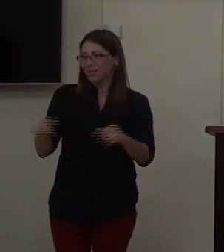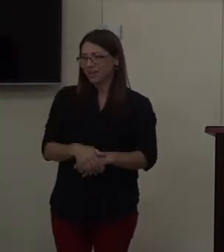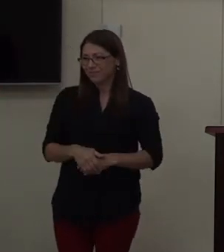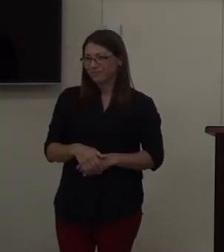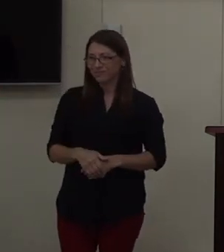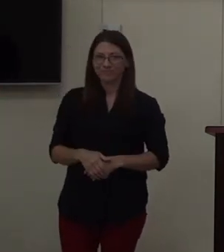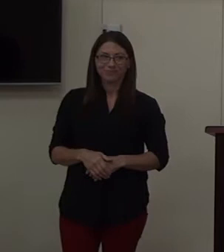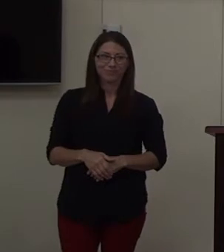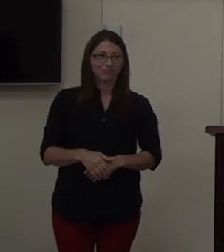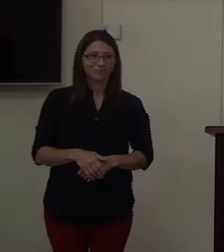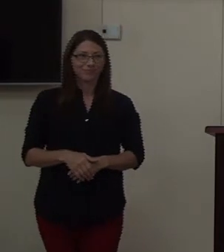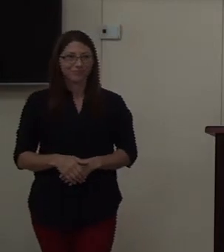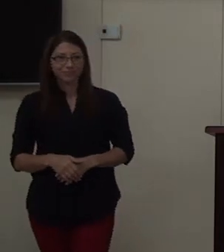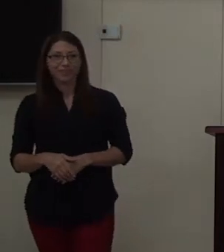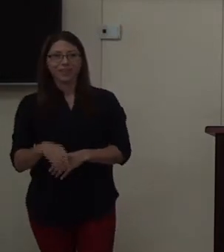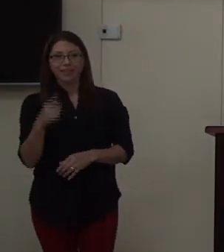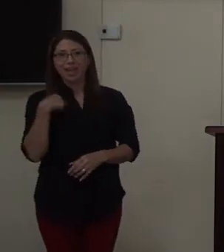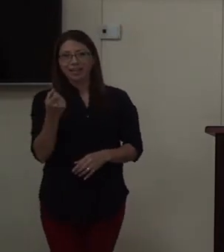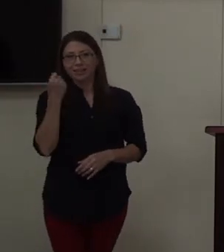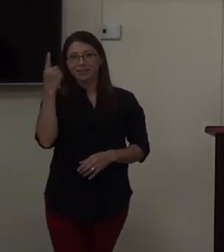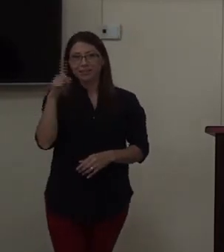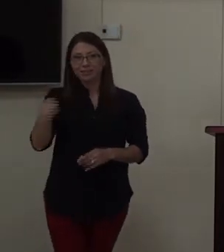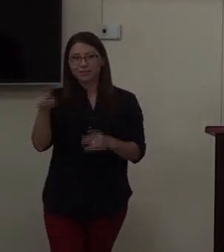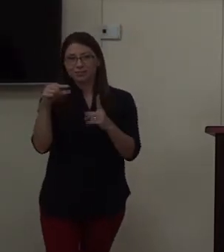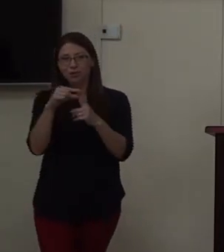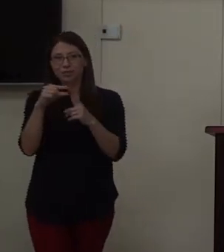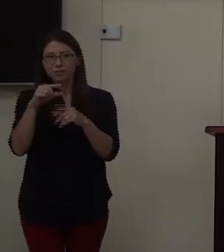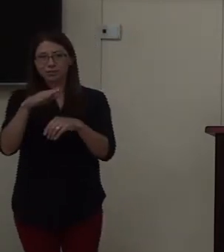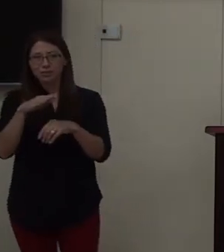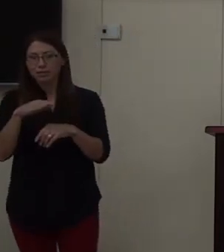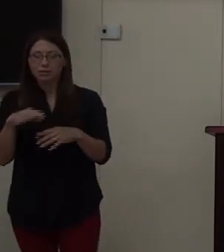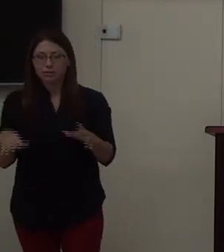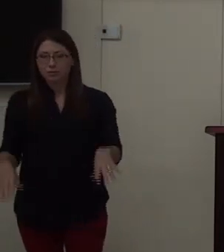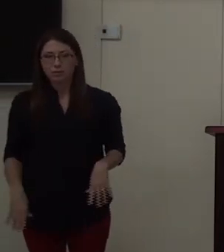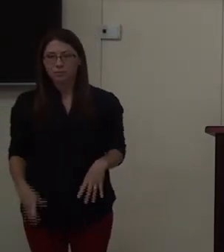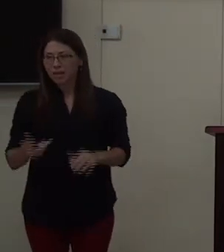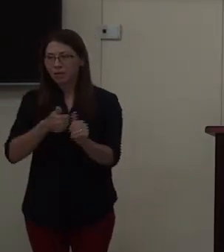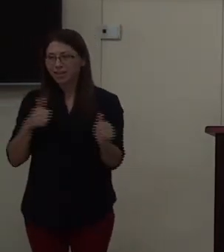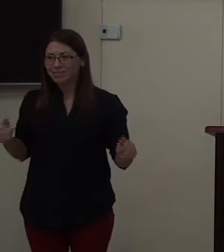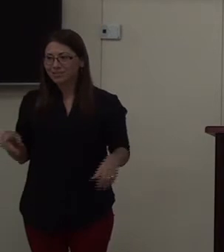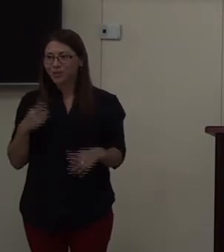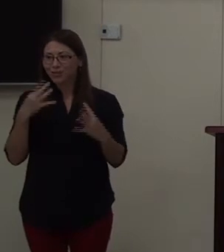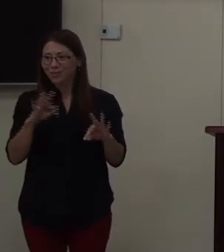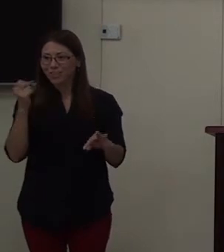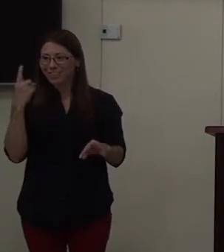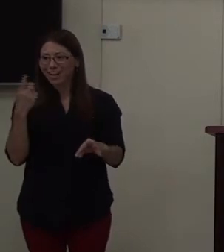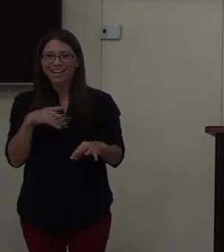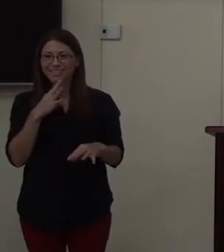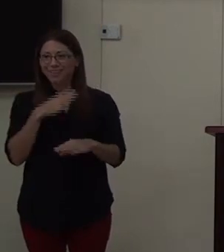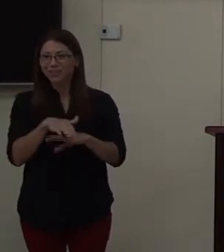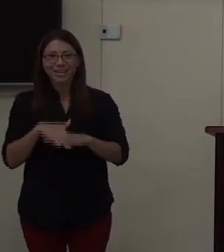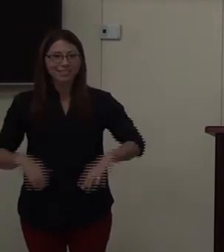I find that this concept of post-natural language is very dangerous. because, as you just said,